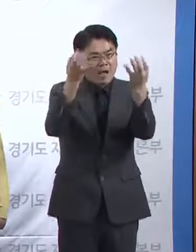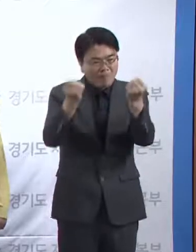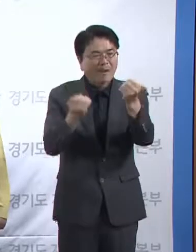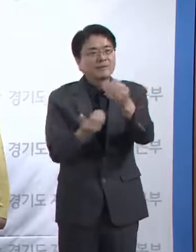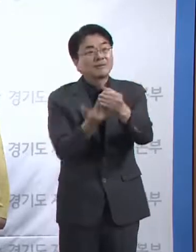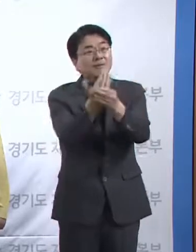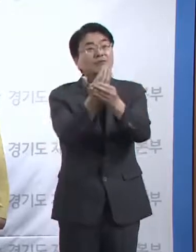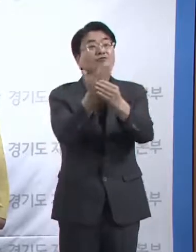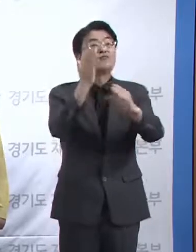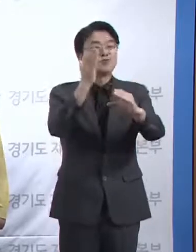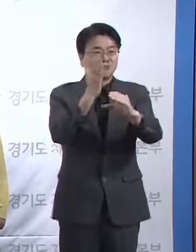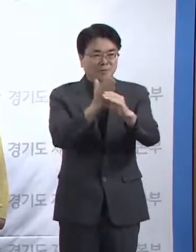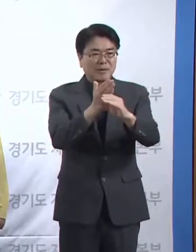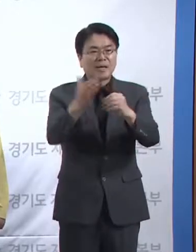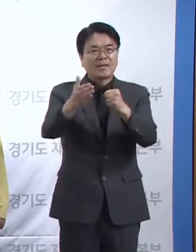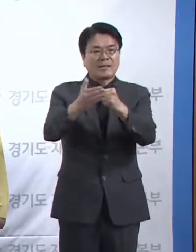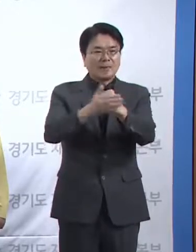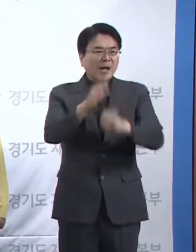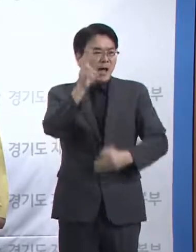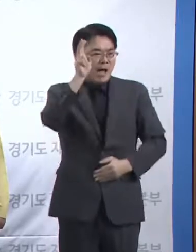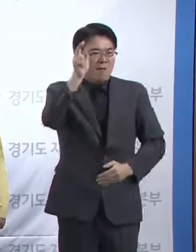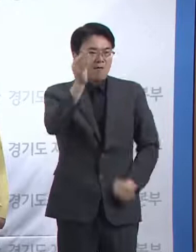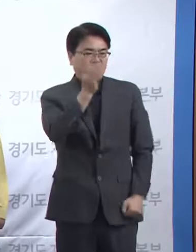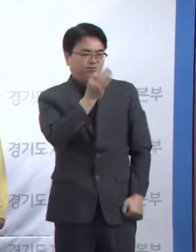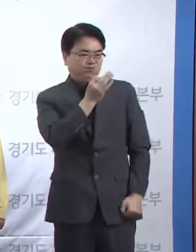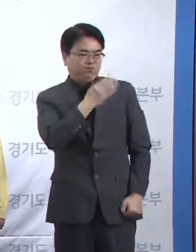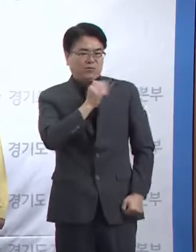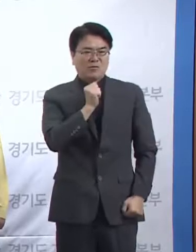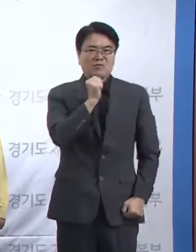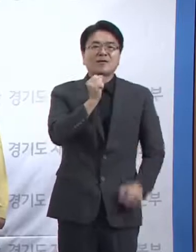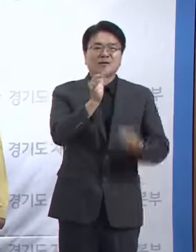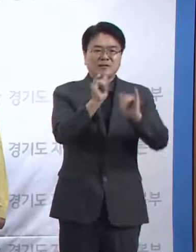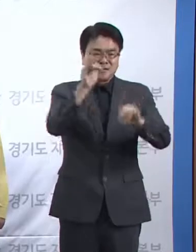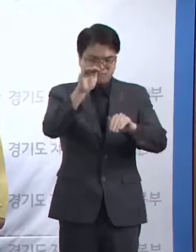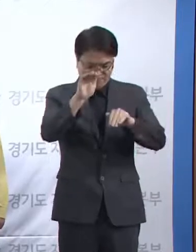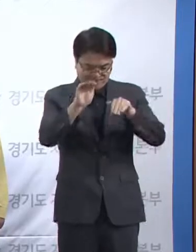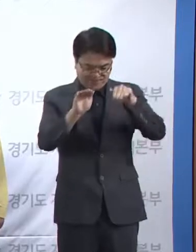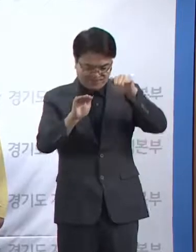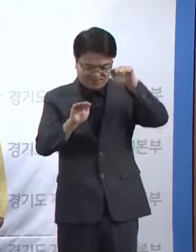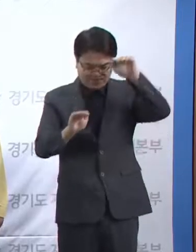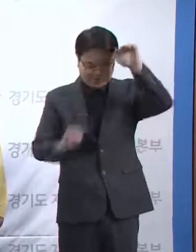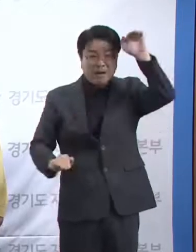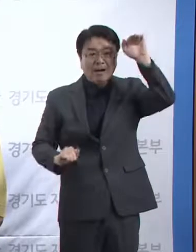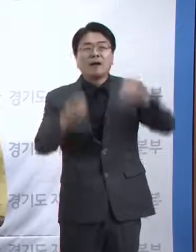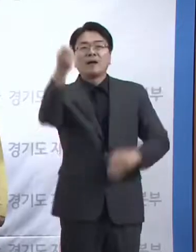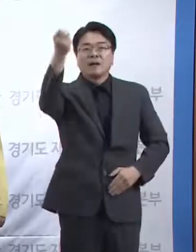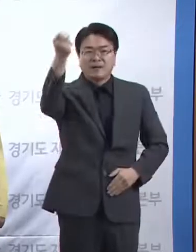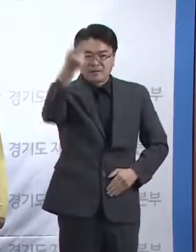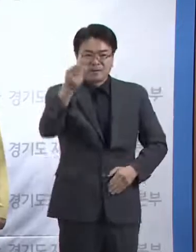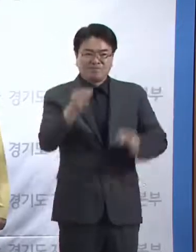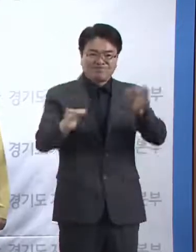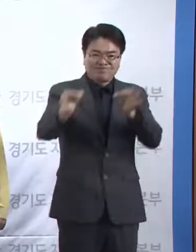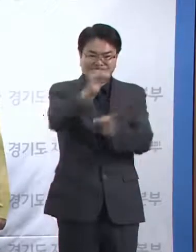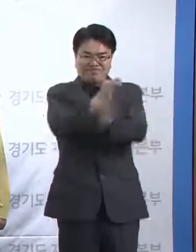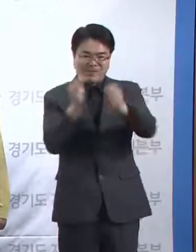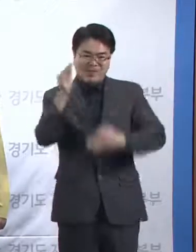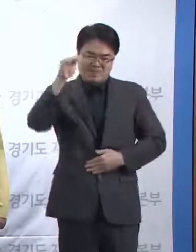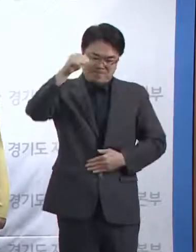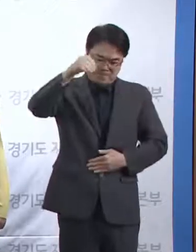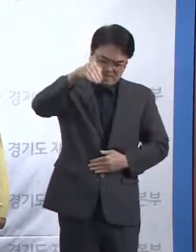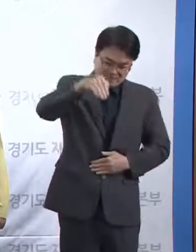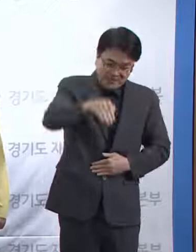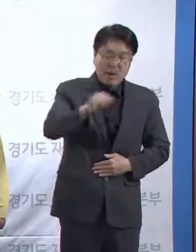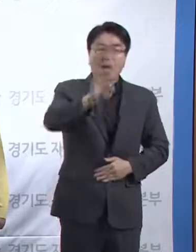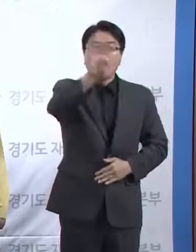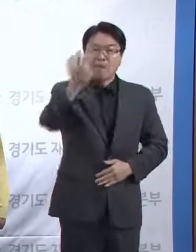이대로라면 소득의 극단적 양극화, 소비 절벽, 그리고 경기 침체라고 하는 악순환을